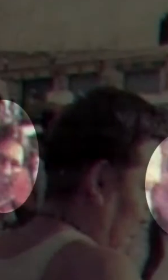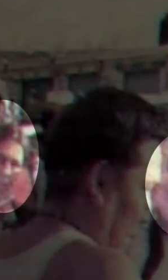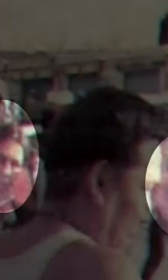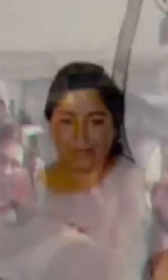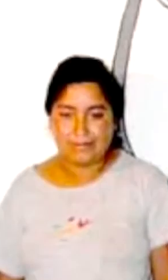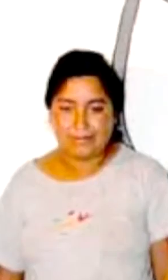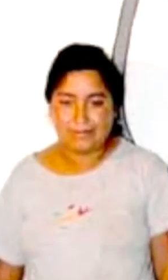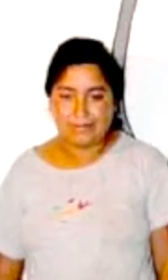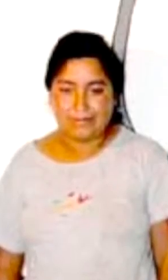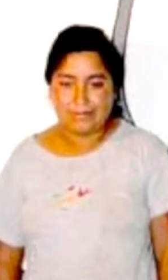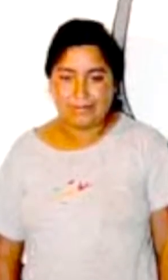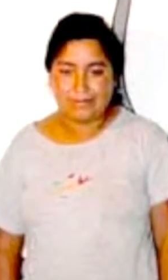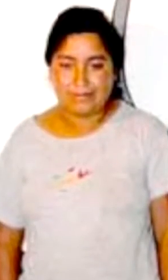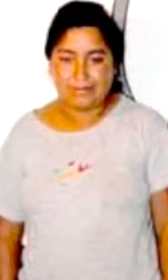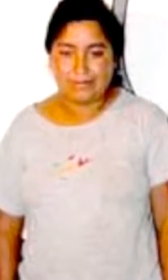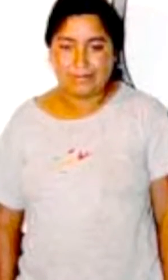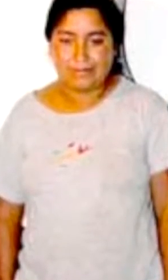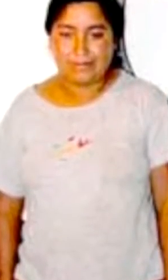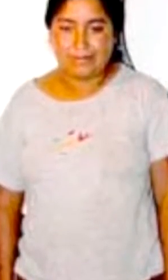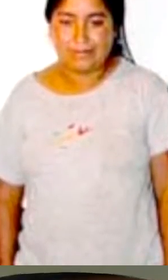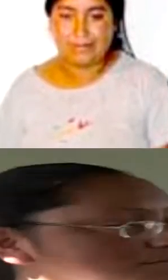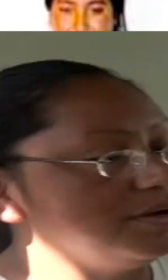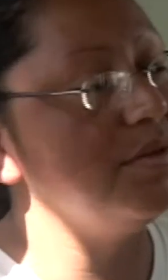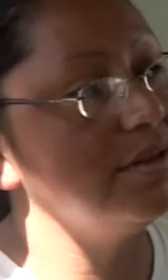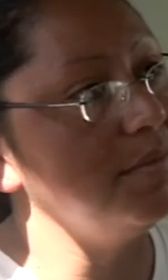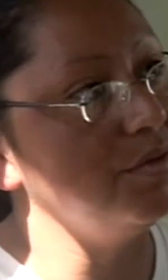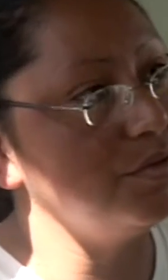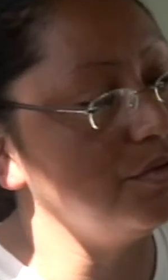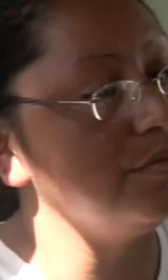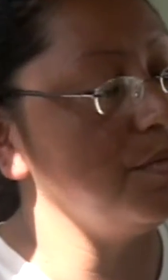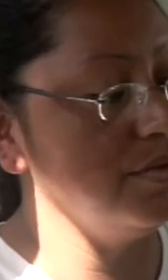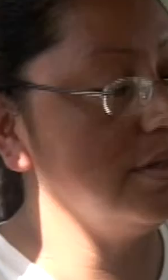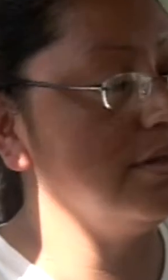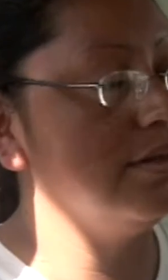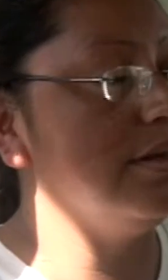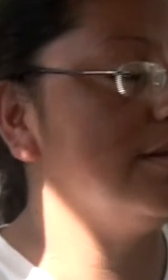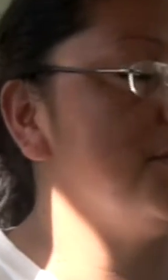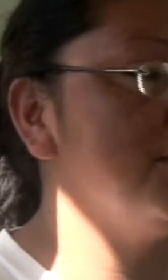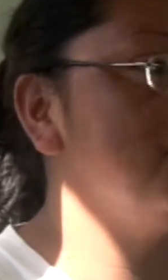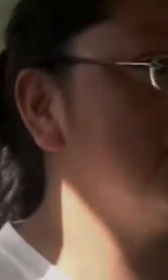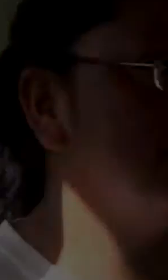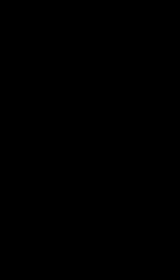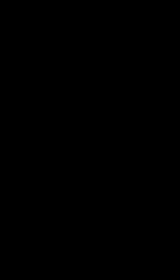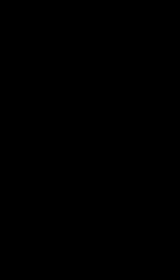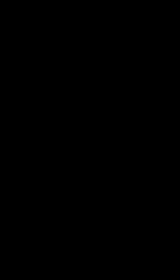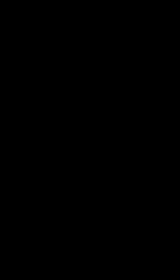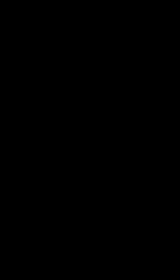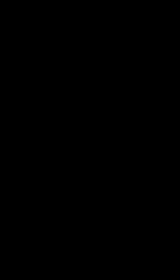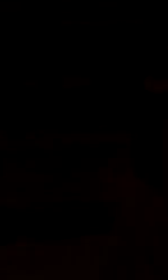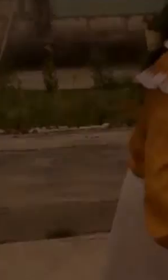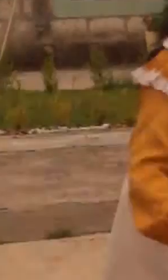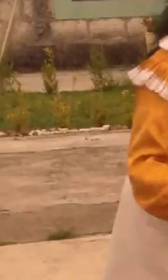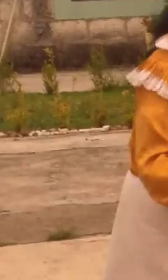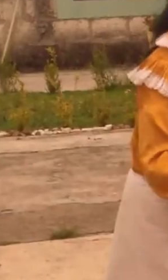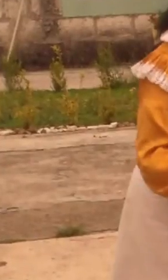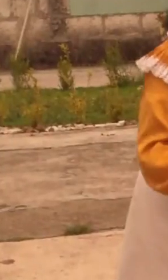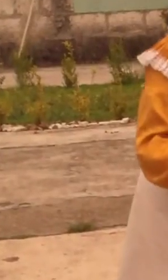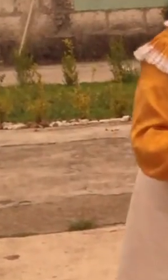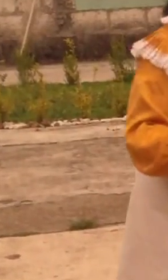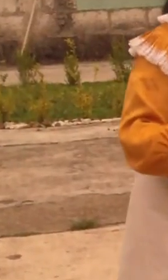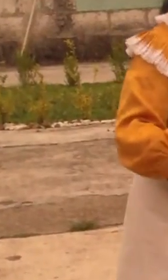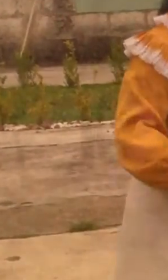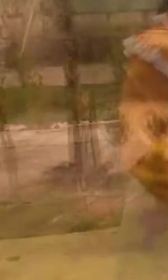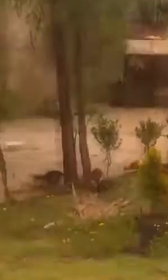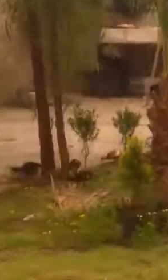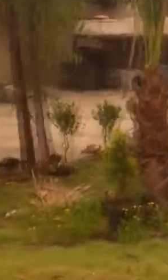prisión y no fue sino hasta diciembre de 2008 que un juez les dictó 21 años de prisión. Jacinta recuperó su